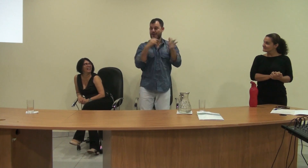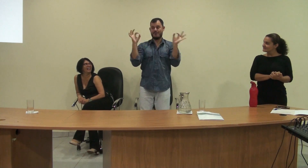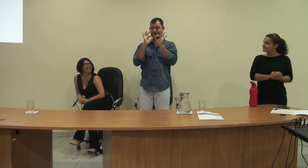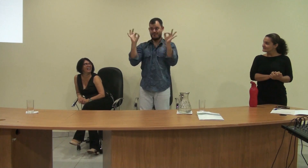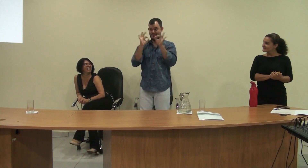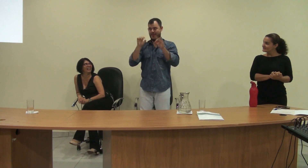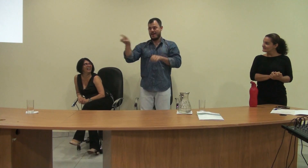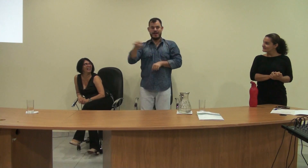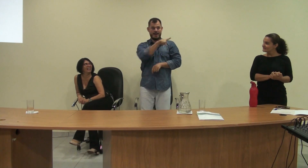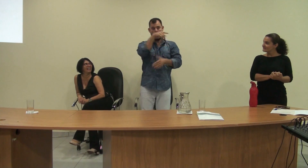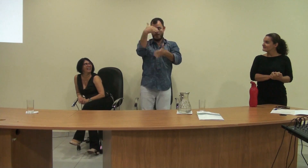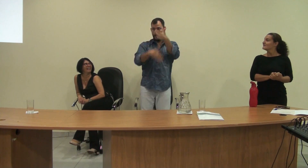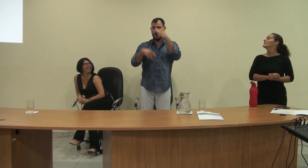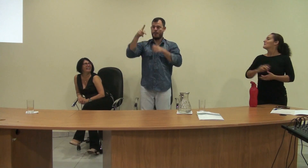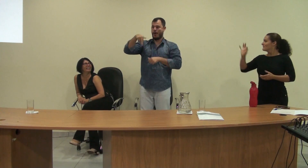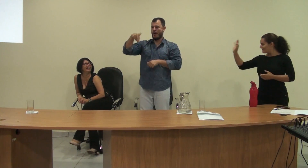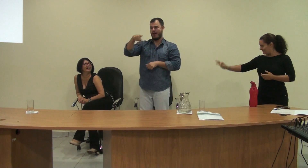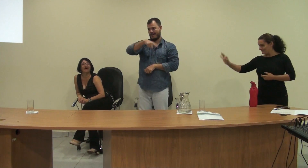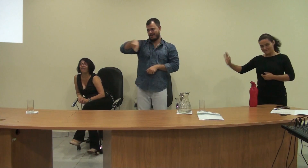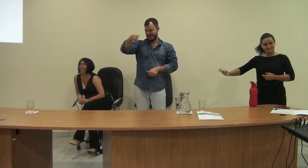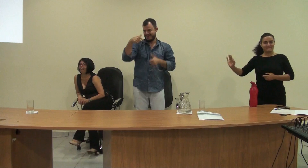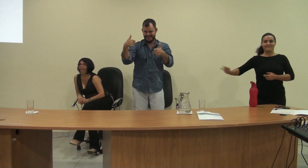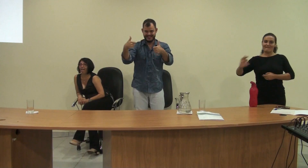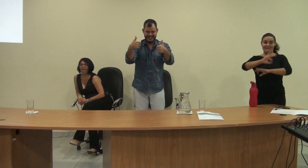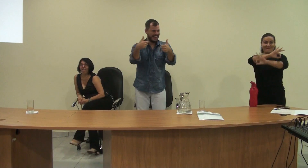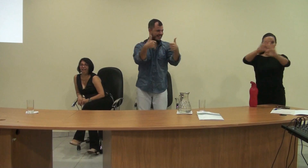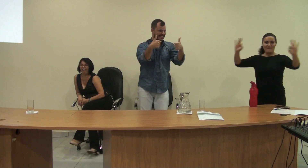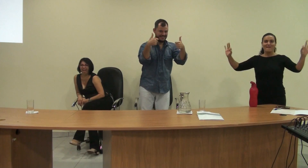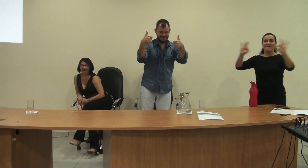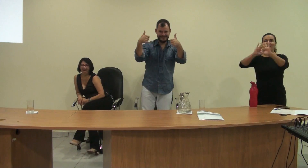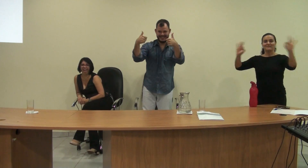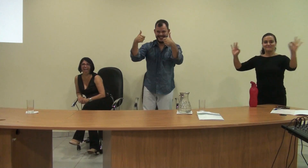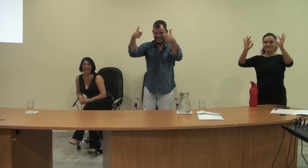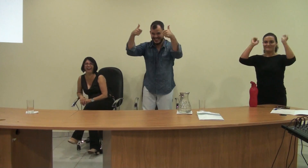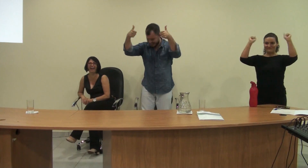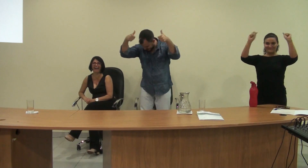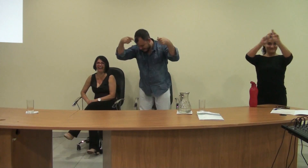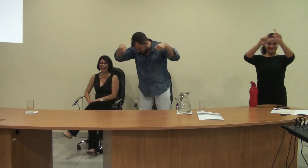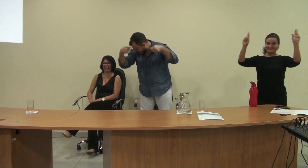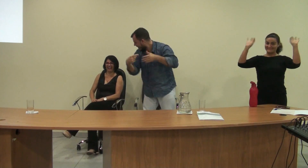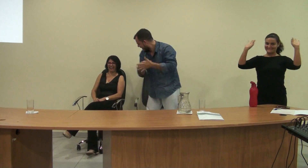CAS não fizerem pergunta, vocês podem descontar o ponto deles, só que